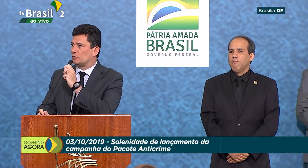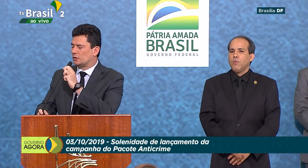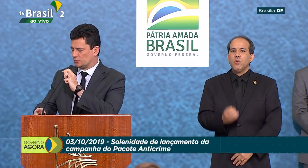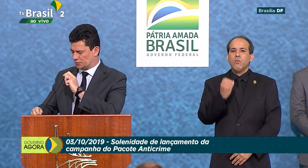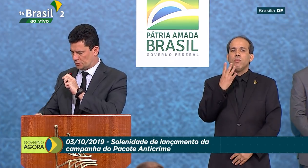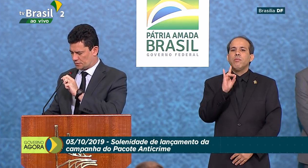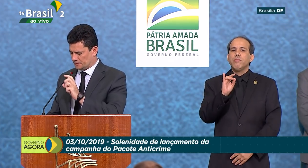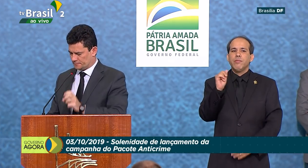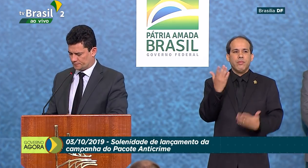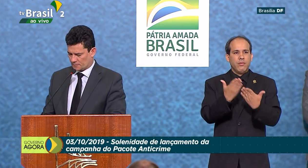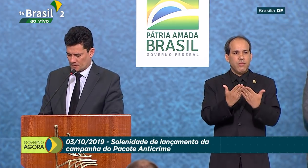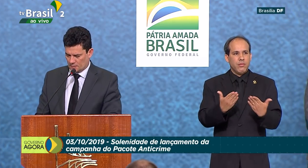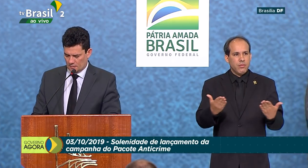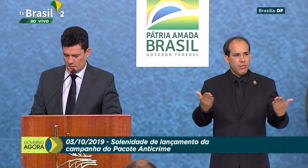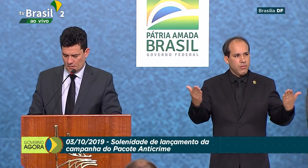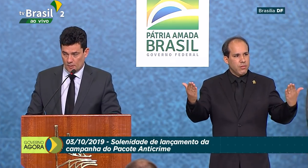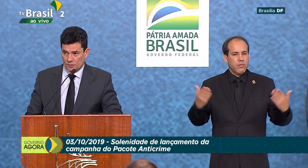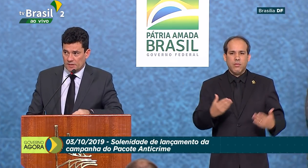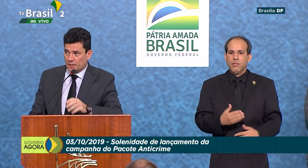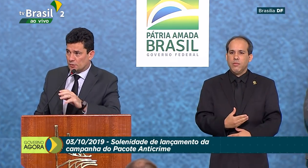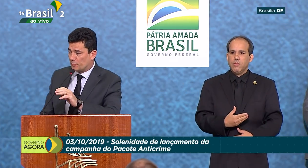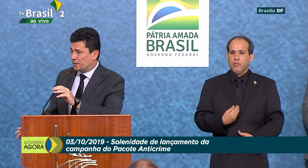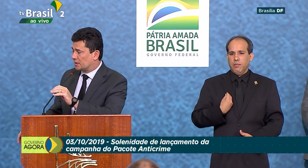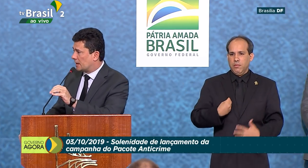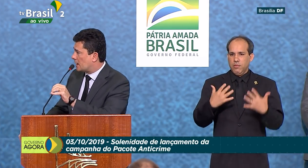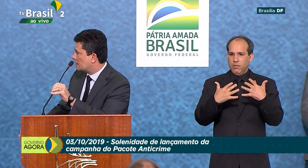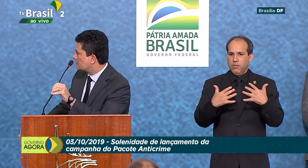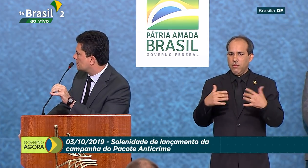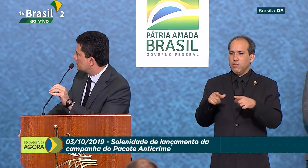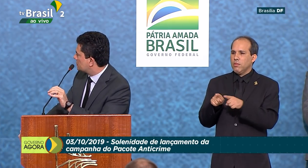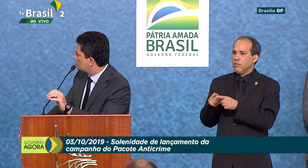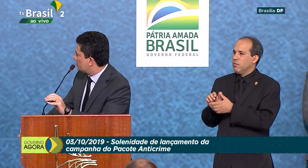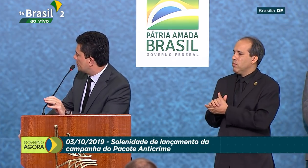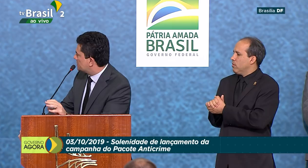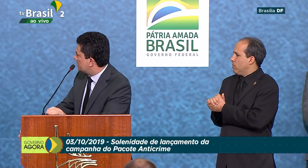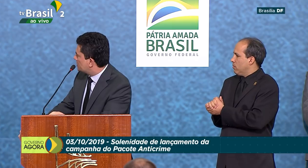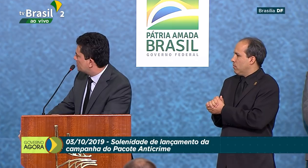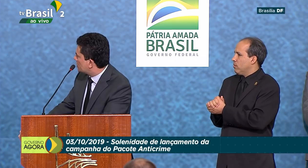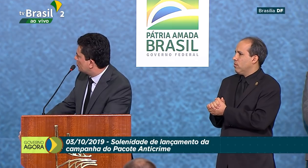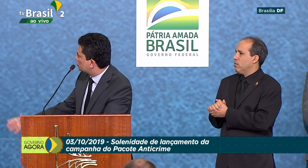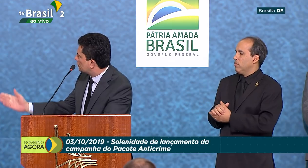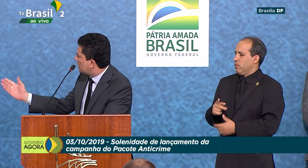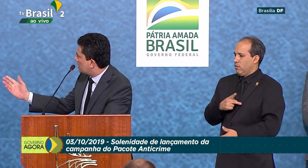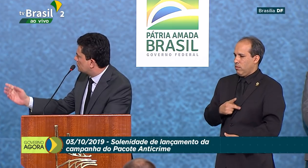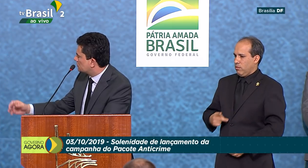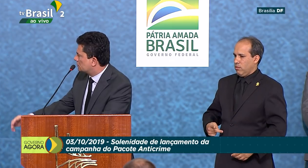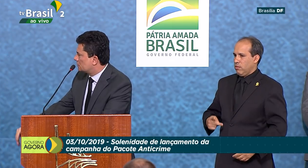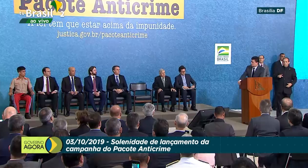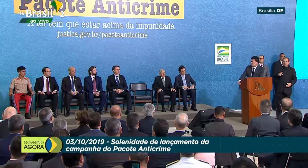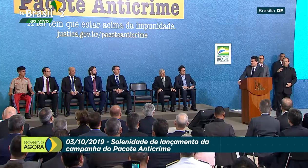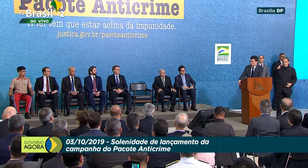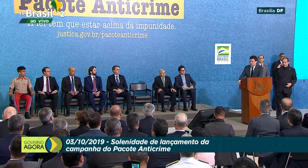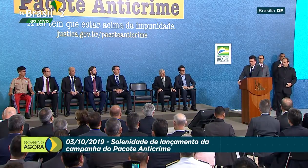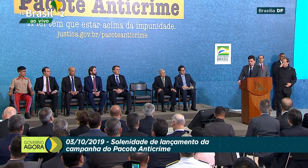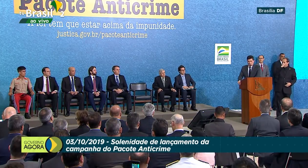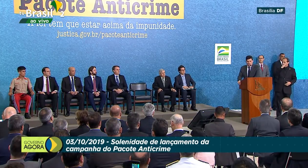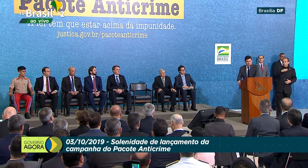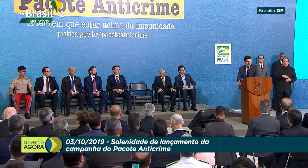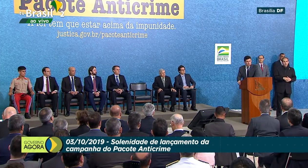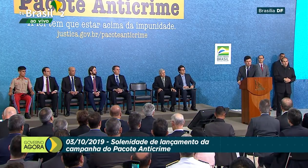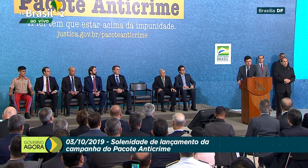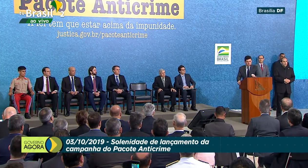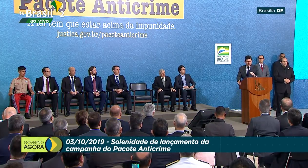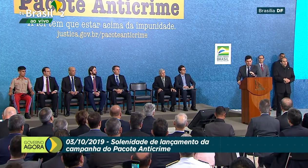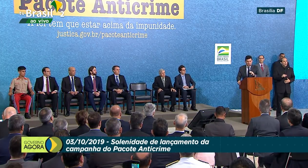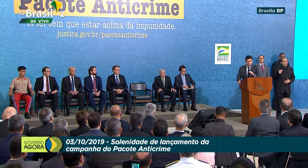Bom dia a todos. Eu gostaria de cumprimentar o senhor presidente Jair Bolsonaro,